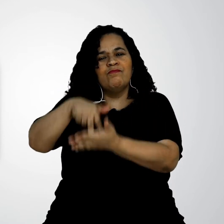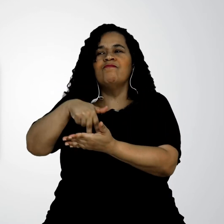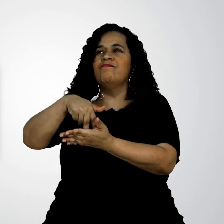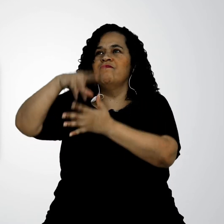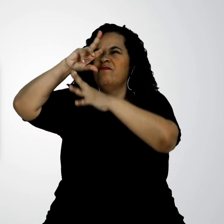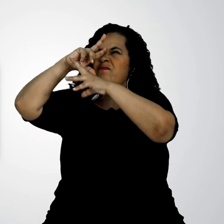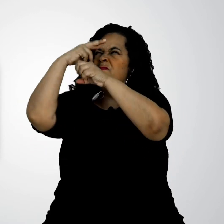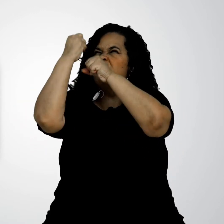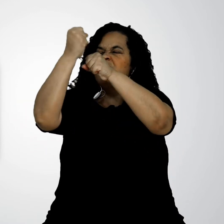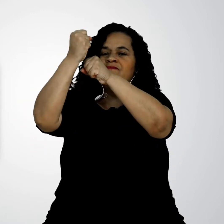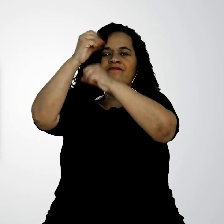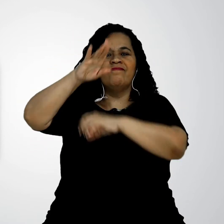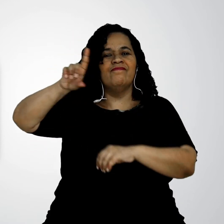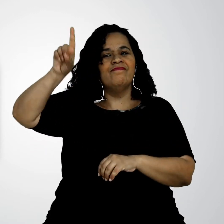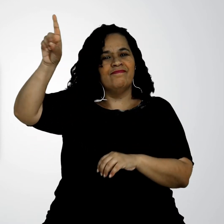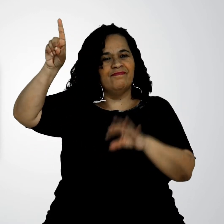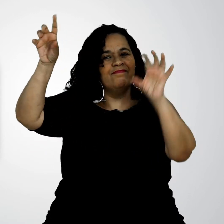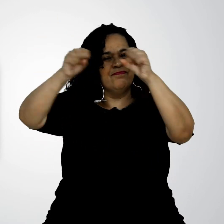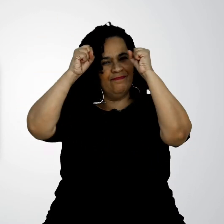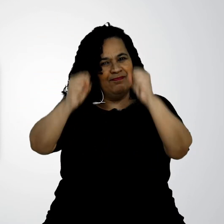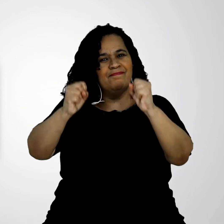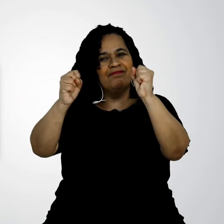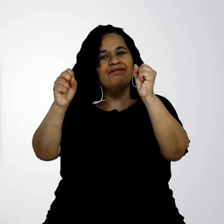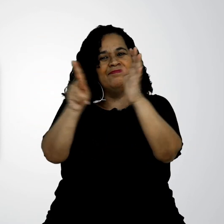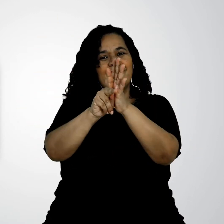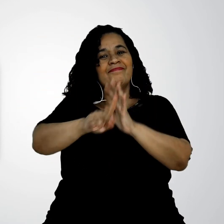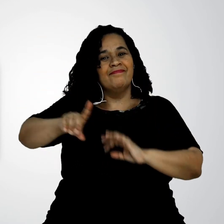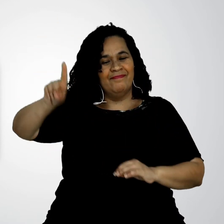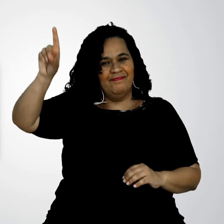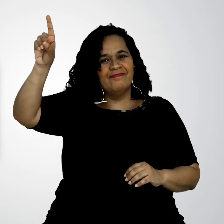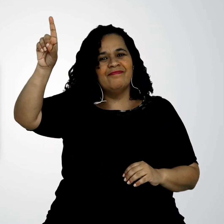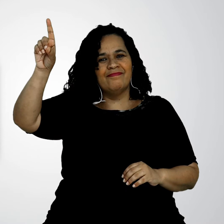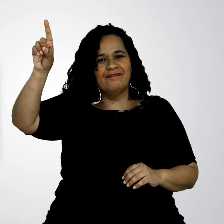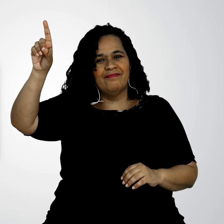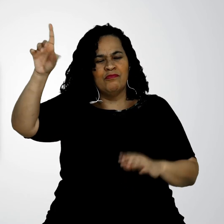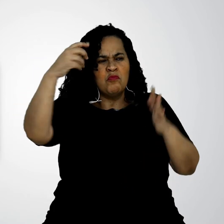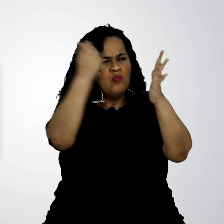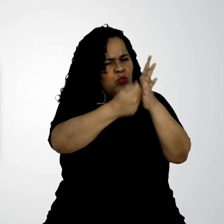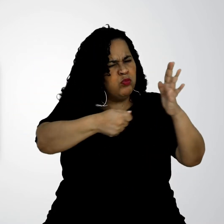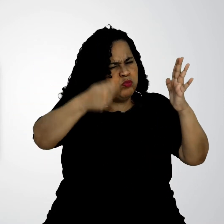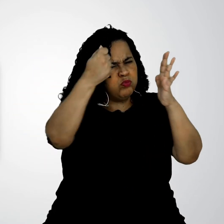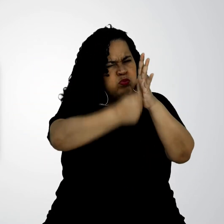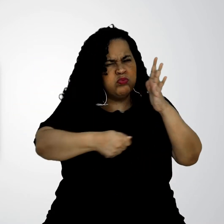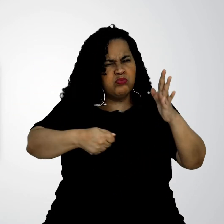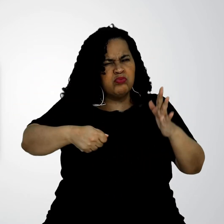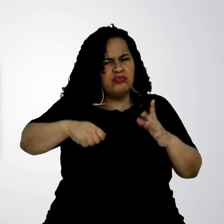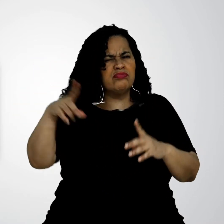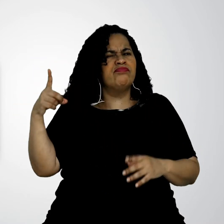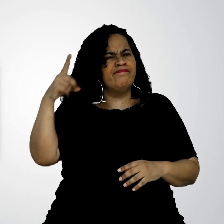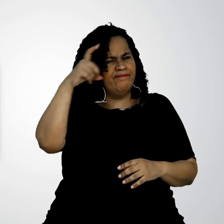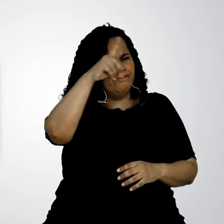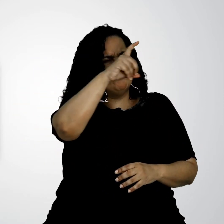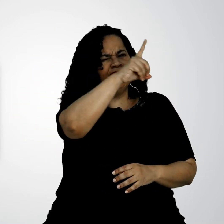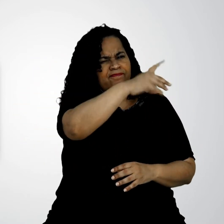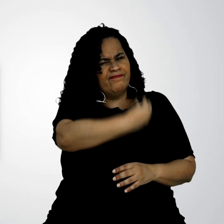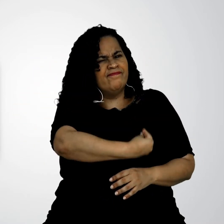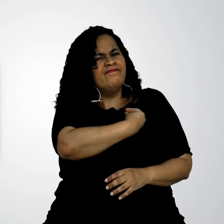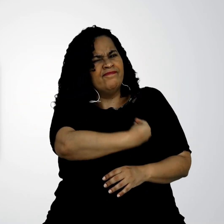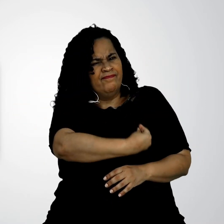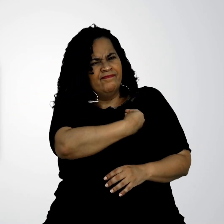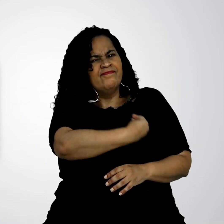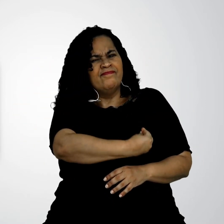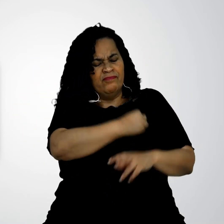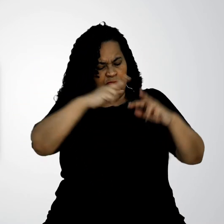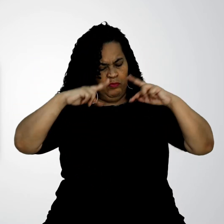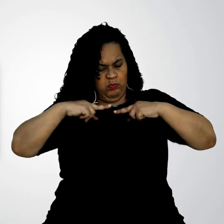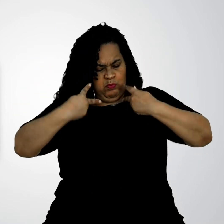fato, a luta espiritual para que isso não se torne uma realidade é muito grande. É muito grande. É muito grande. Né? Então, E ela não é humana, né? Não é humana. É